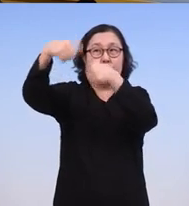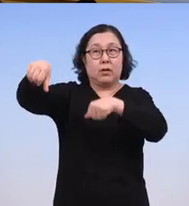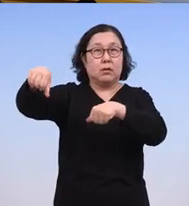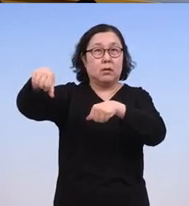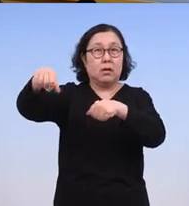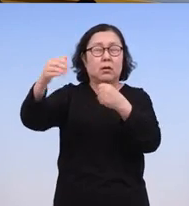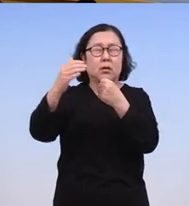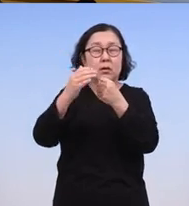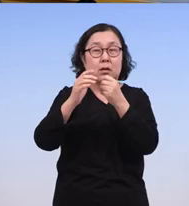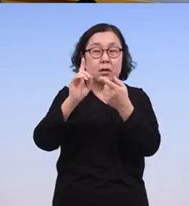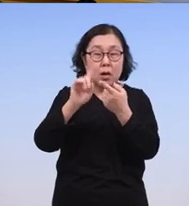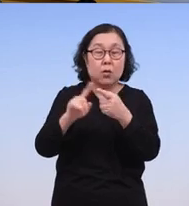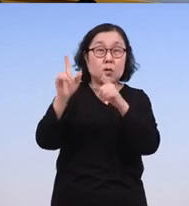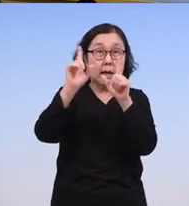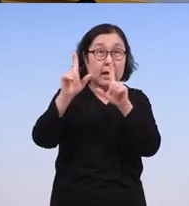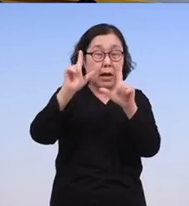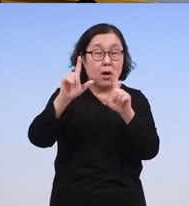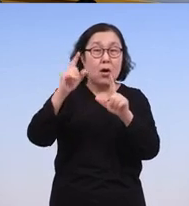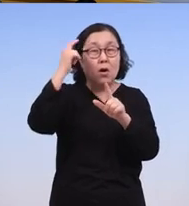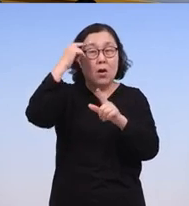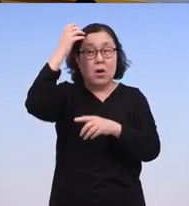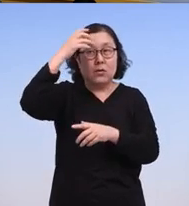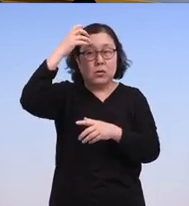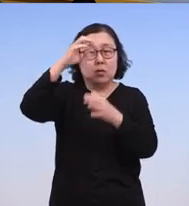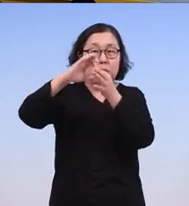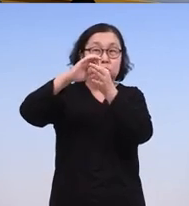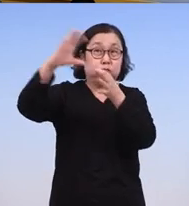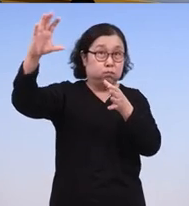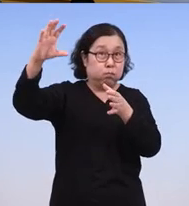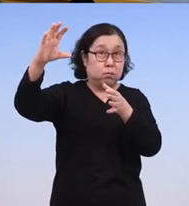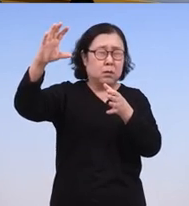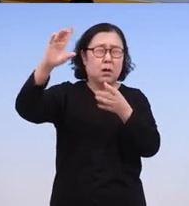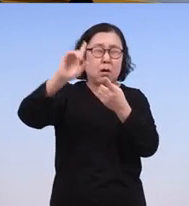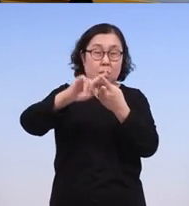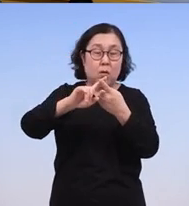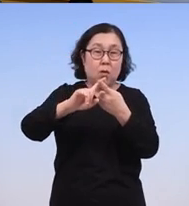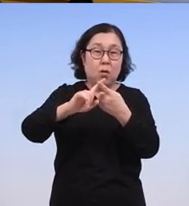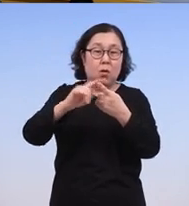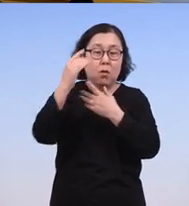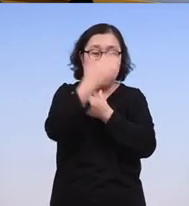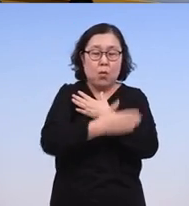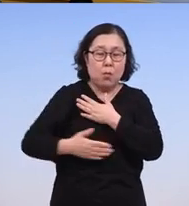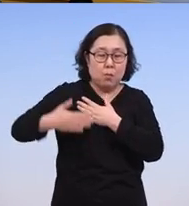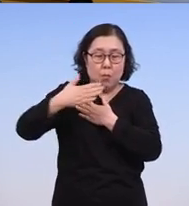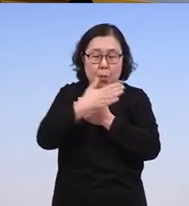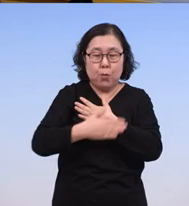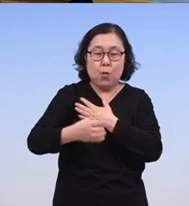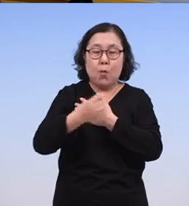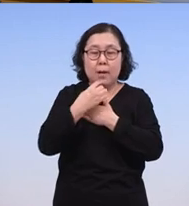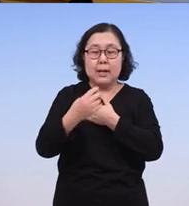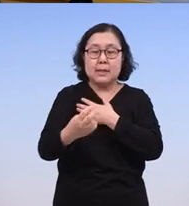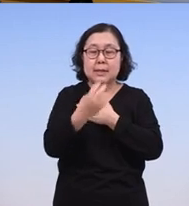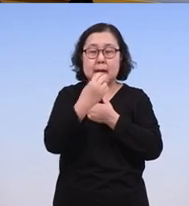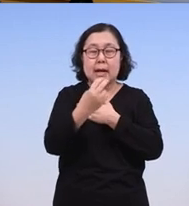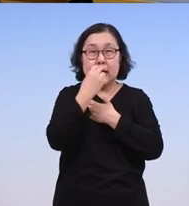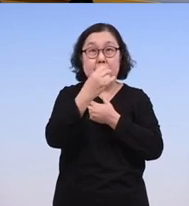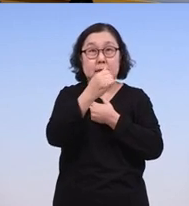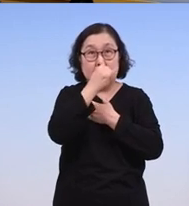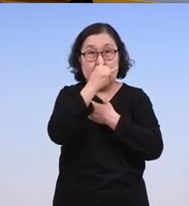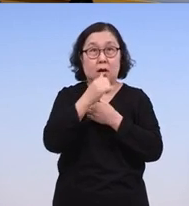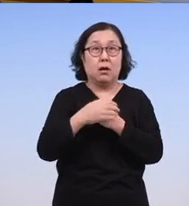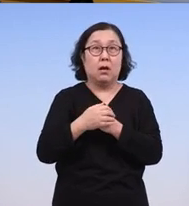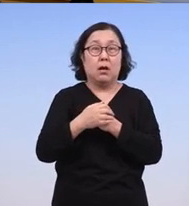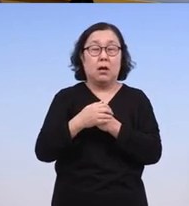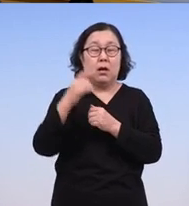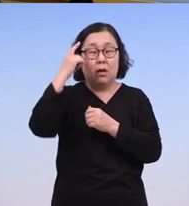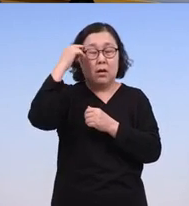깨어진 상태로 살아간다. 하나님과 영적으로 분리된 상태에서 생물학적, 육신적으로만 살아있을 뿐이다. 이